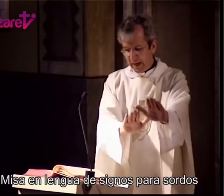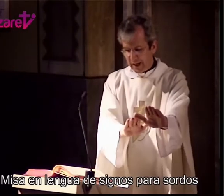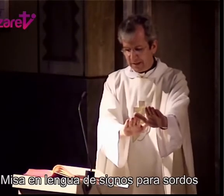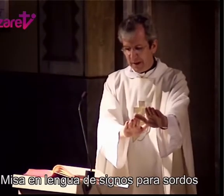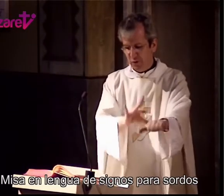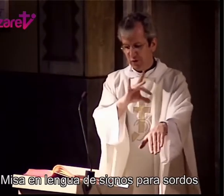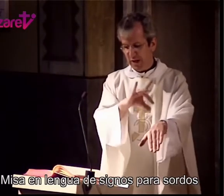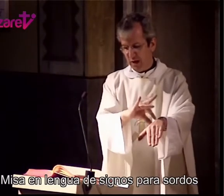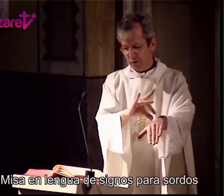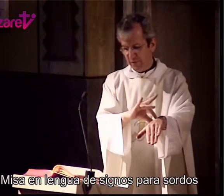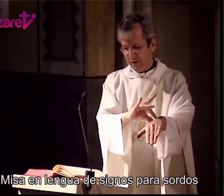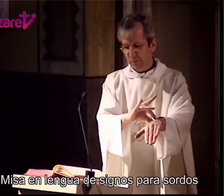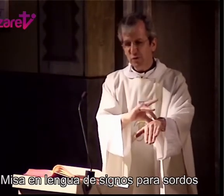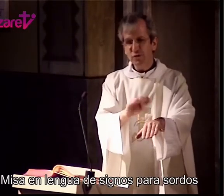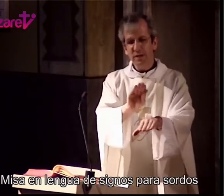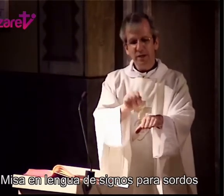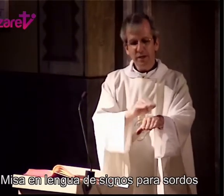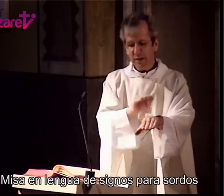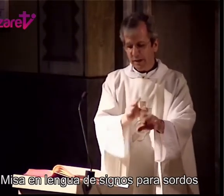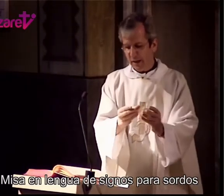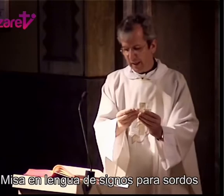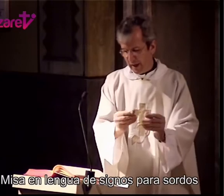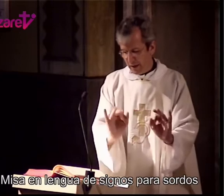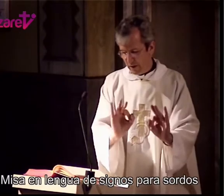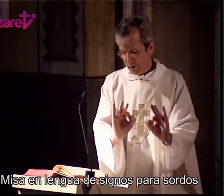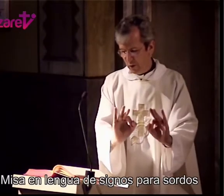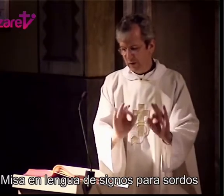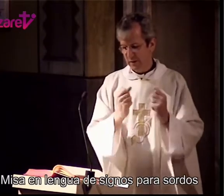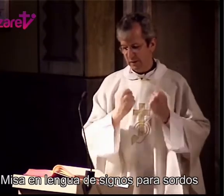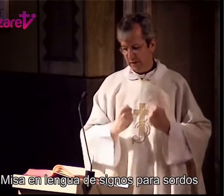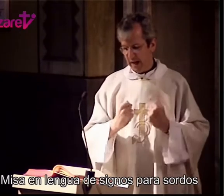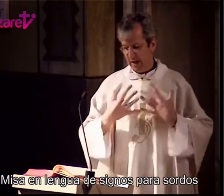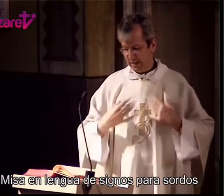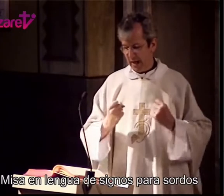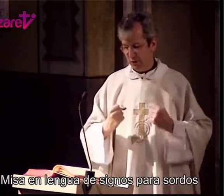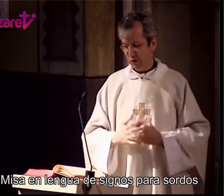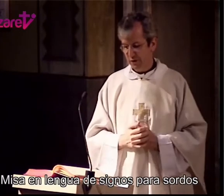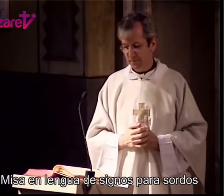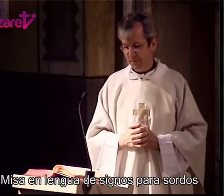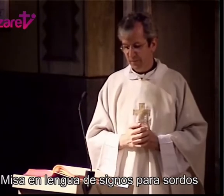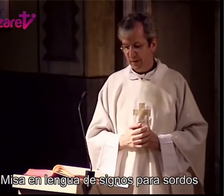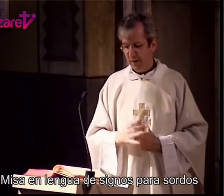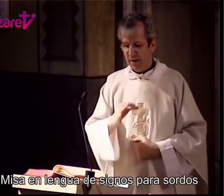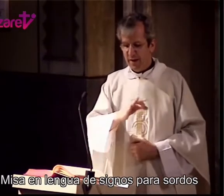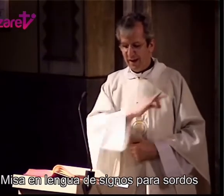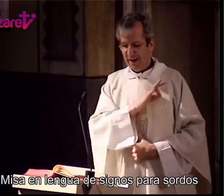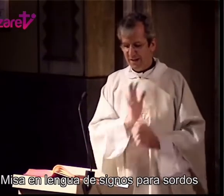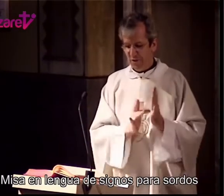las manos a los enfermos y quedarán sanos». El Señor